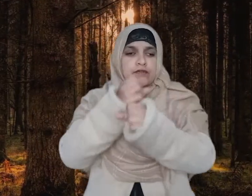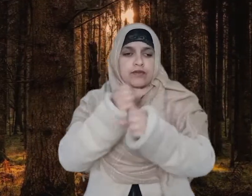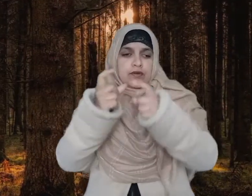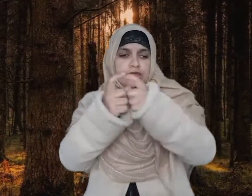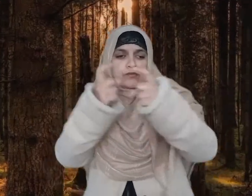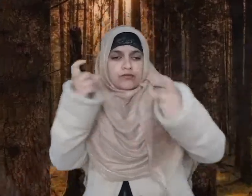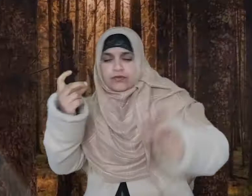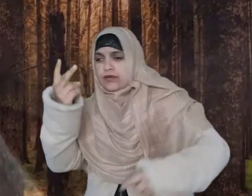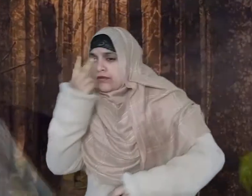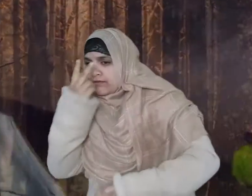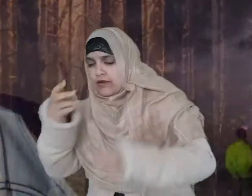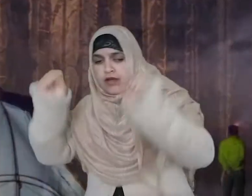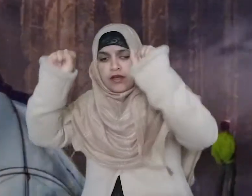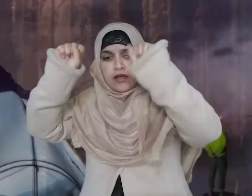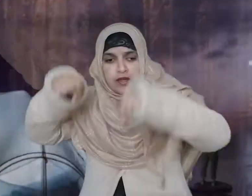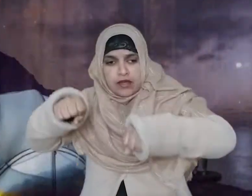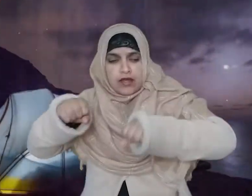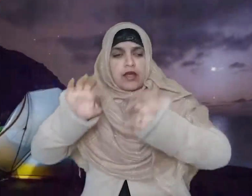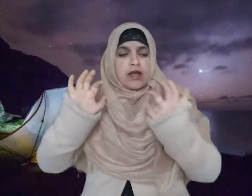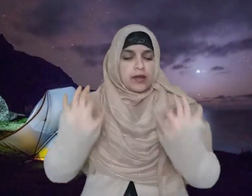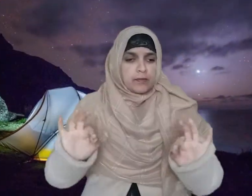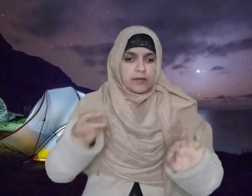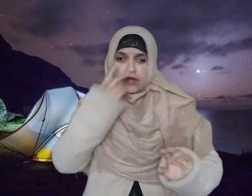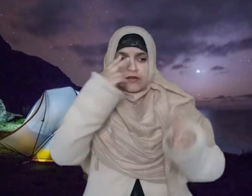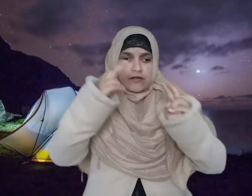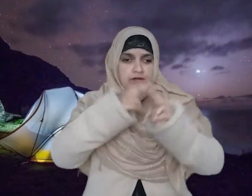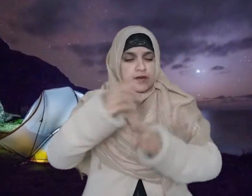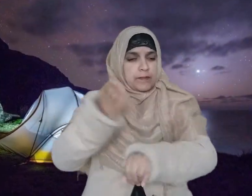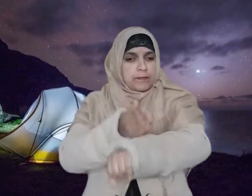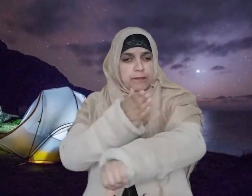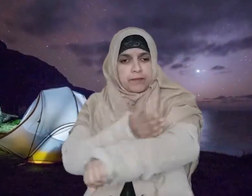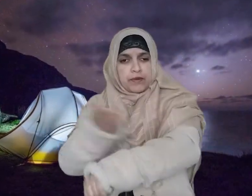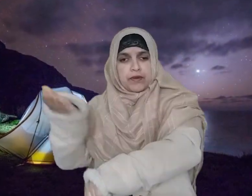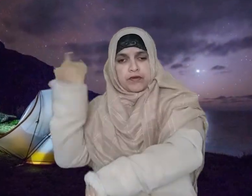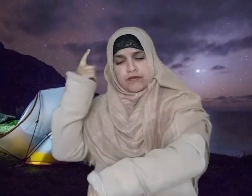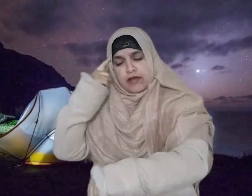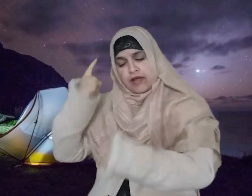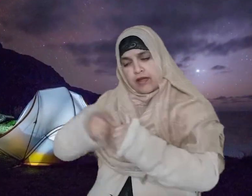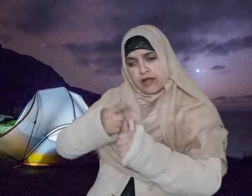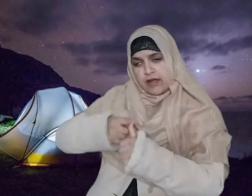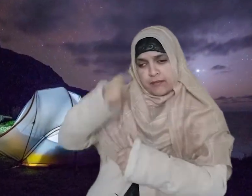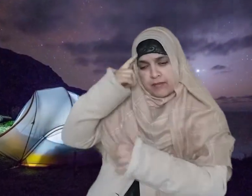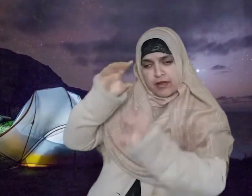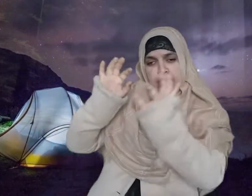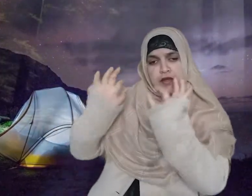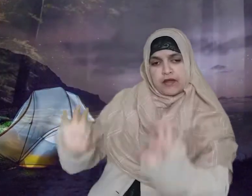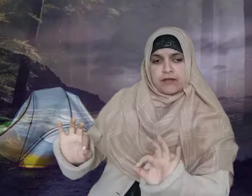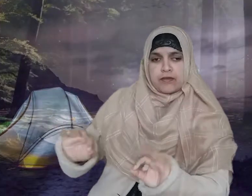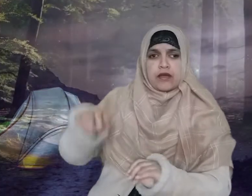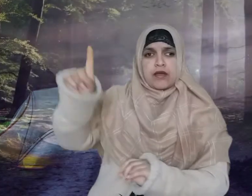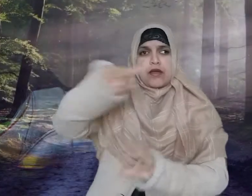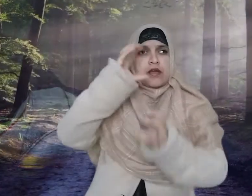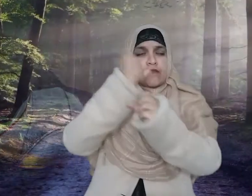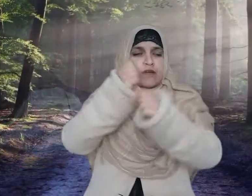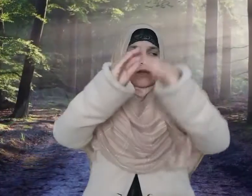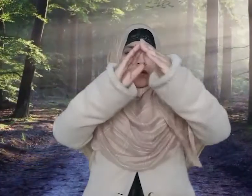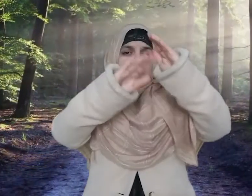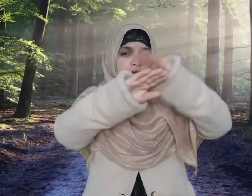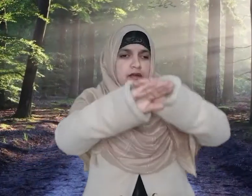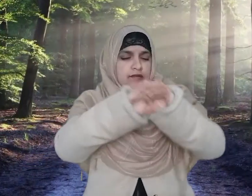ہیں جو کہ اپنی دریافت کے منتظر ہیں، لیکن کئی عجائبات ایسے بھی ہیں کہ جن کو انسان نے دریافت تو کیا ہے لیکن پھر بھی ان سے بے خبر